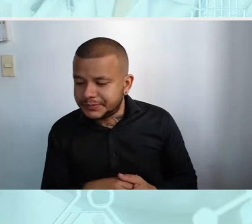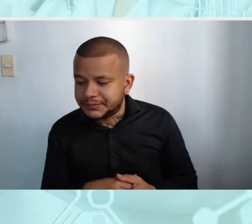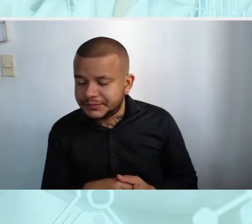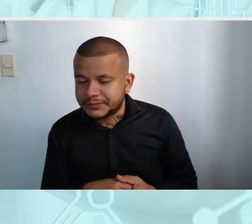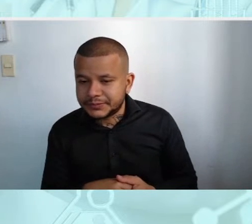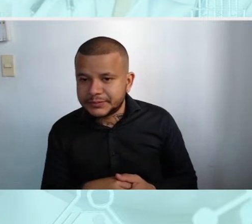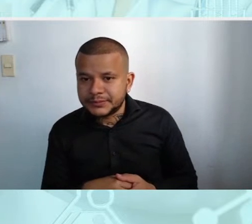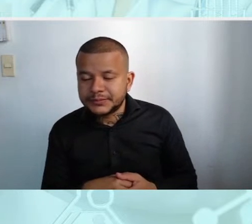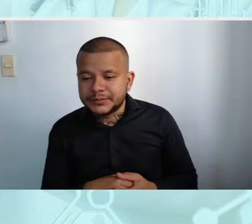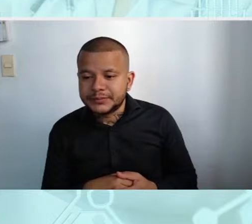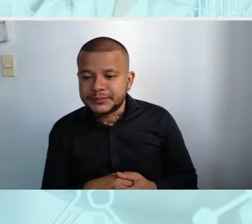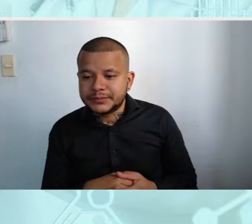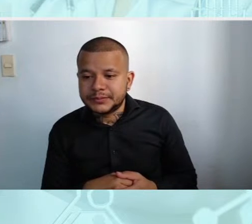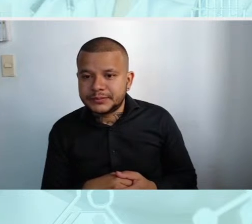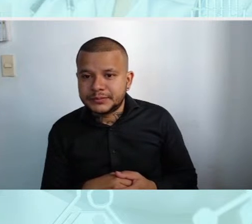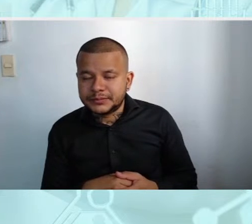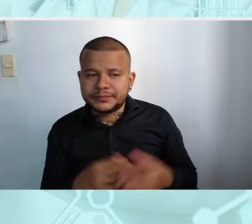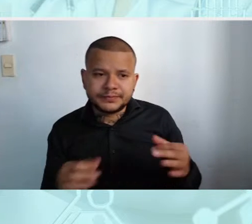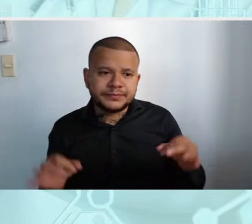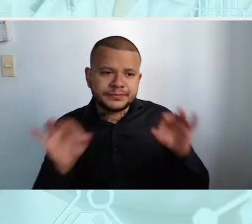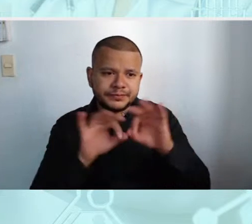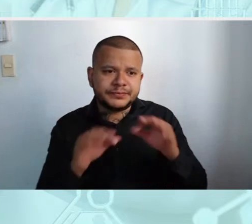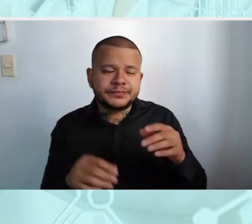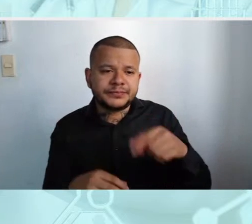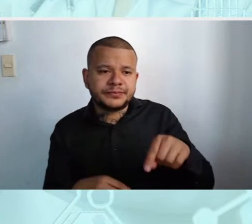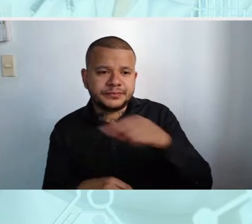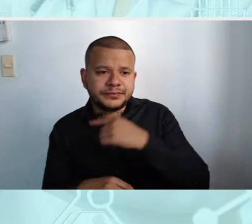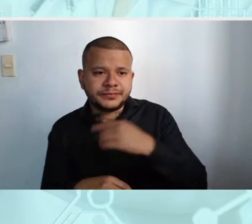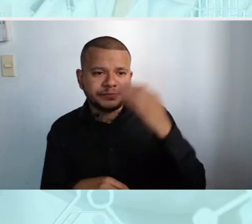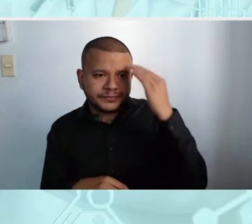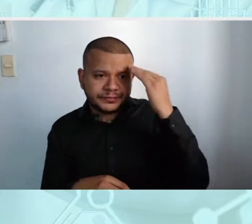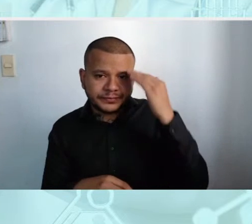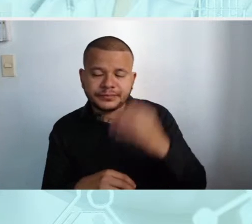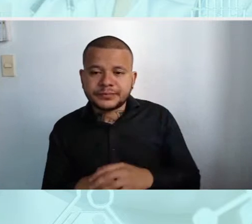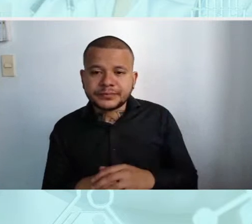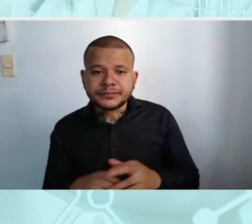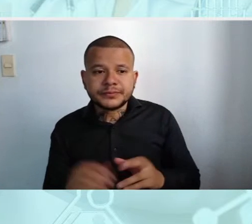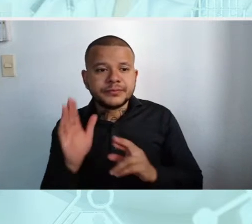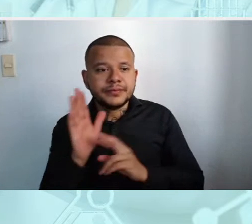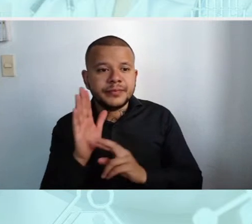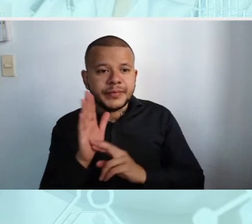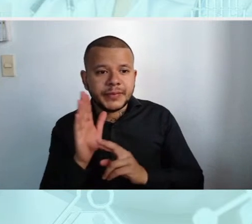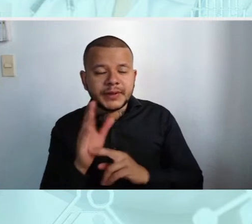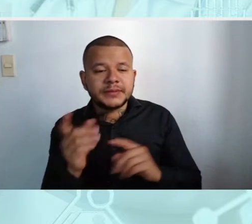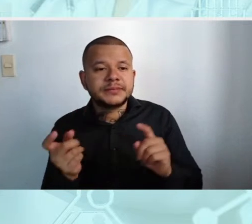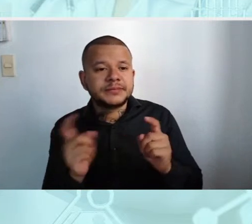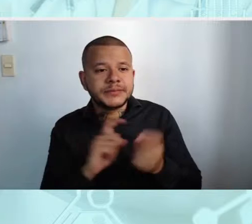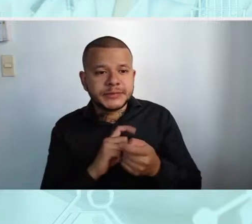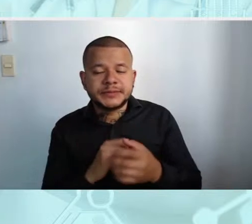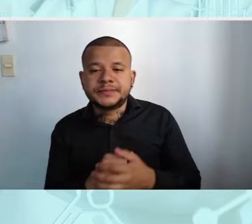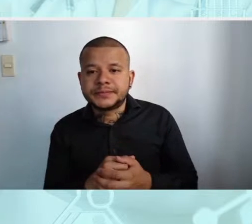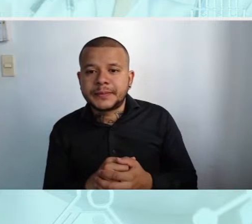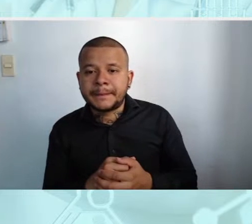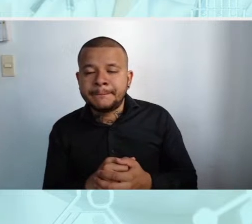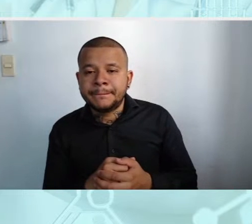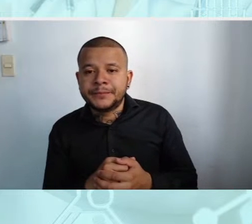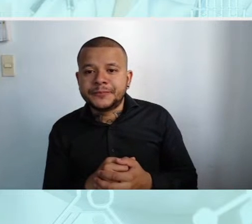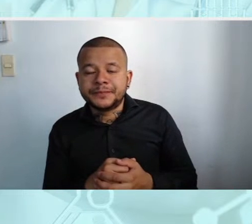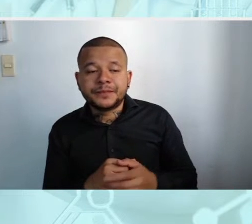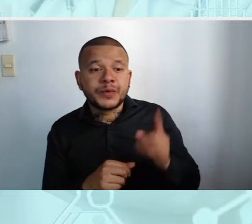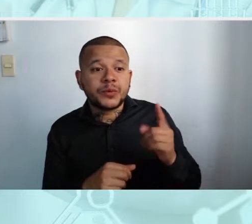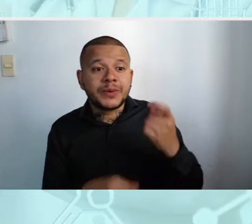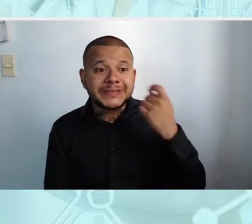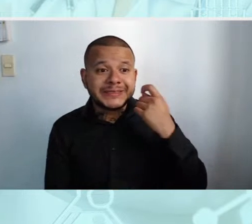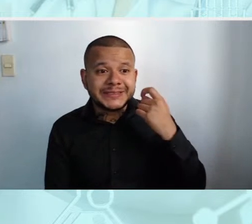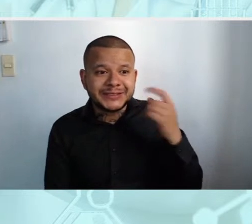importante poder entre todos saber que nuestra resolución cambia a través no solamente, como lo decía hace un momento el